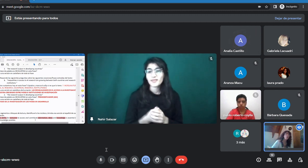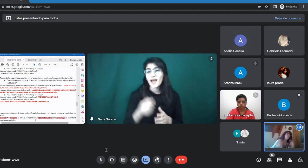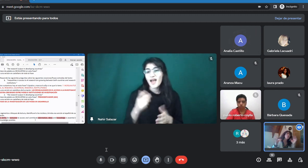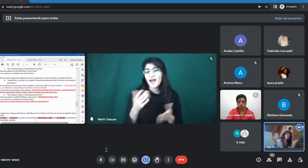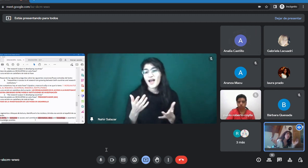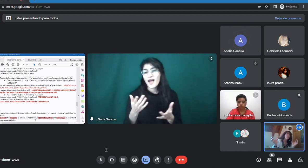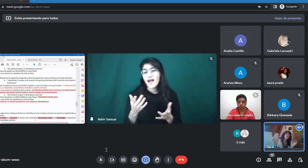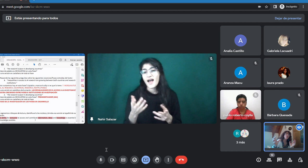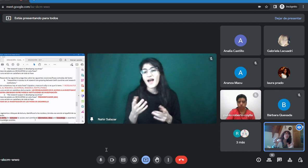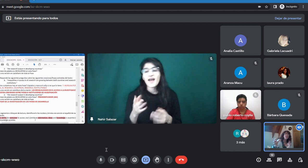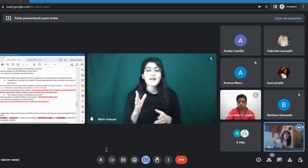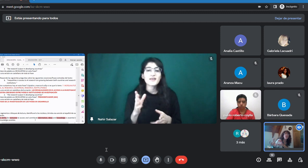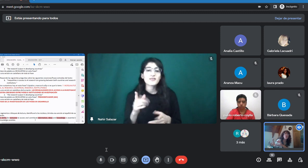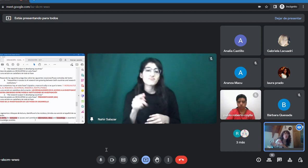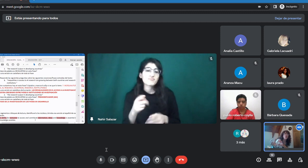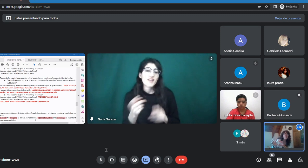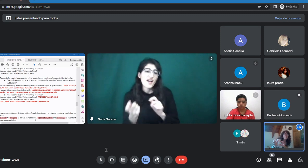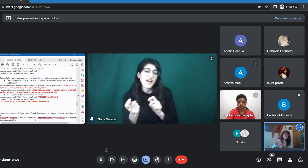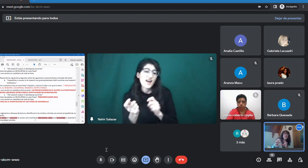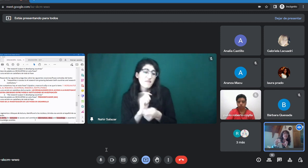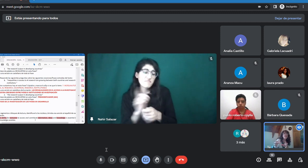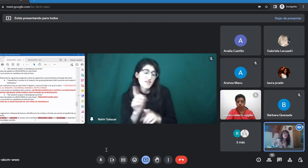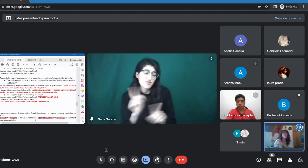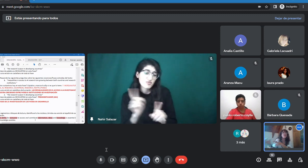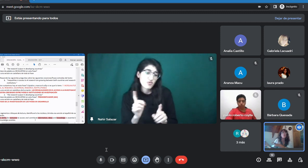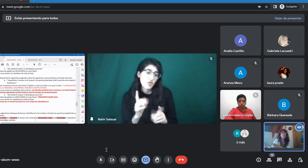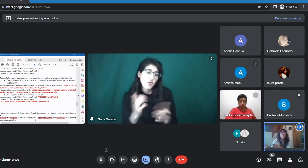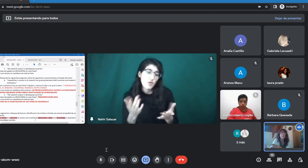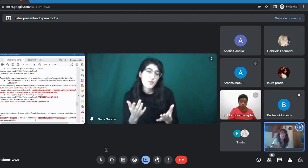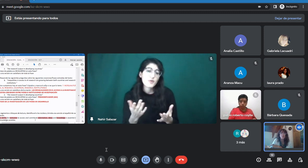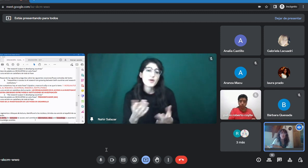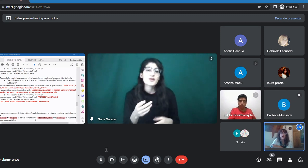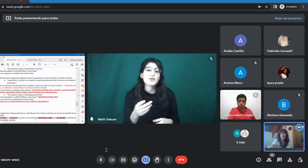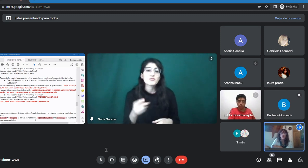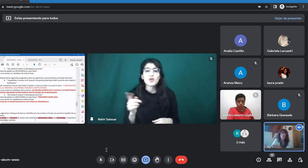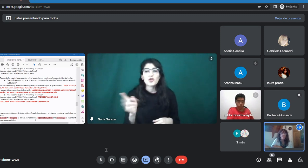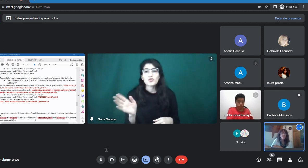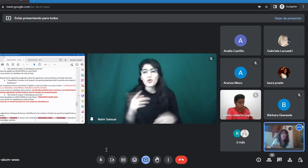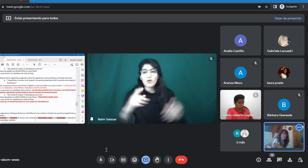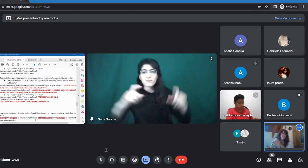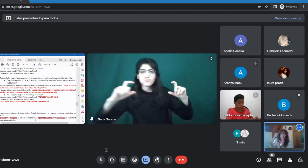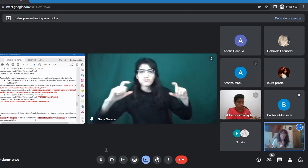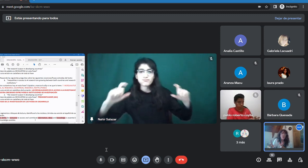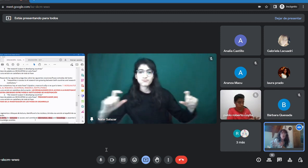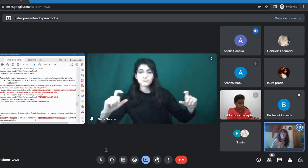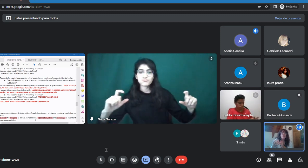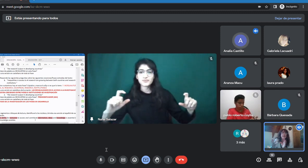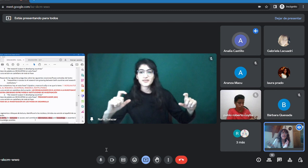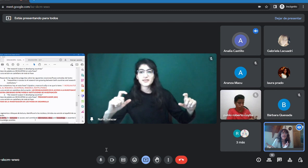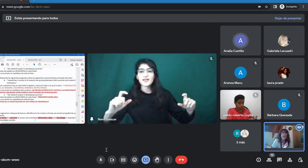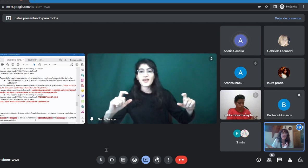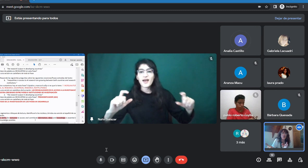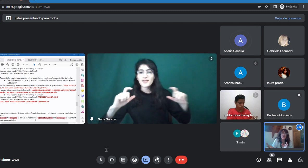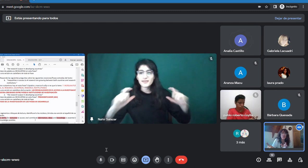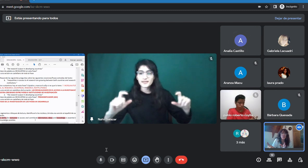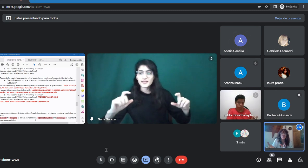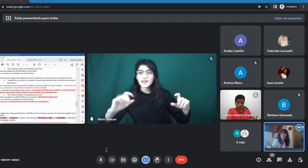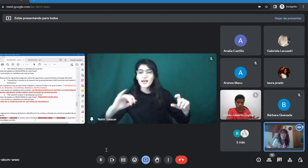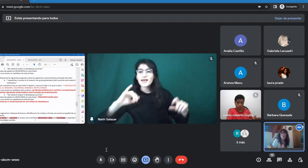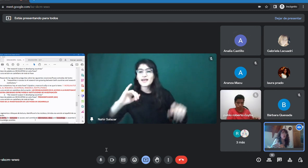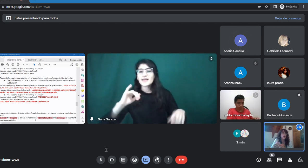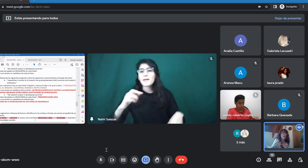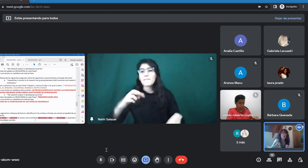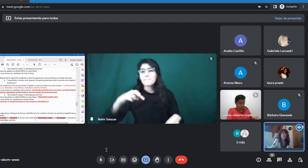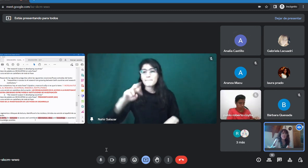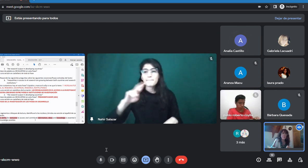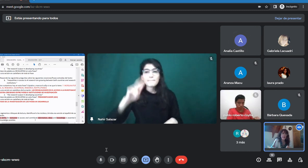anotamos juntos cuando tienen algo que están afectados por un premodificador. No afecta nada que los anoten todos juntos